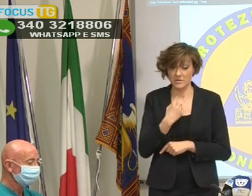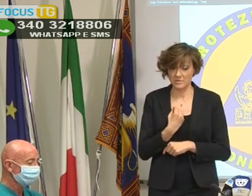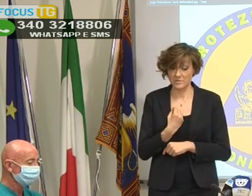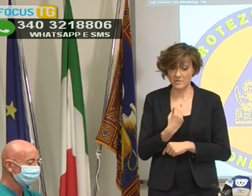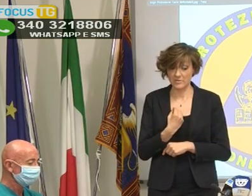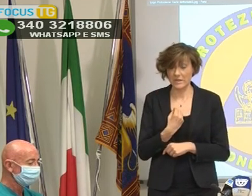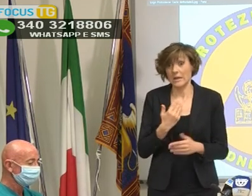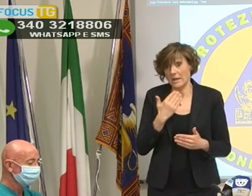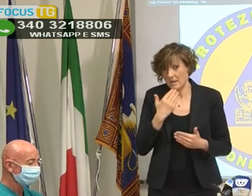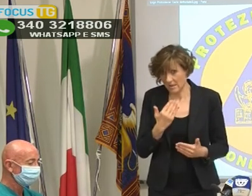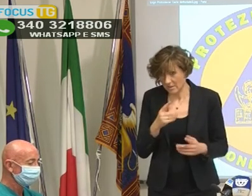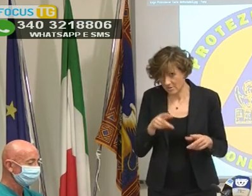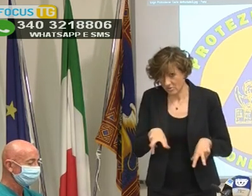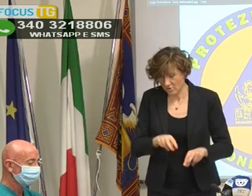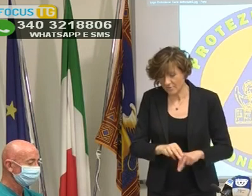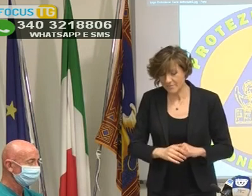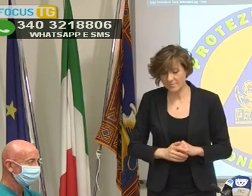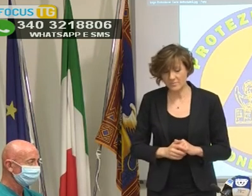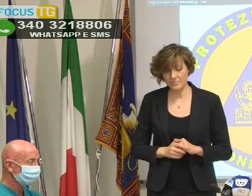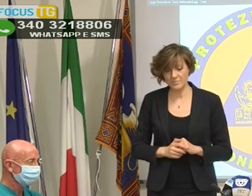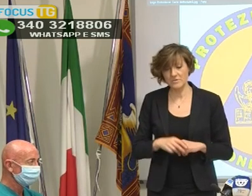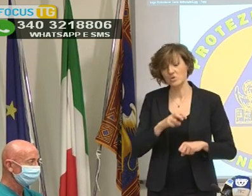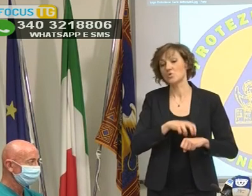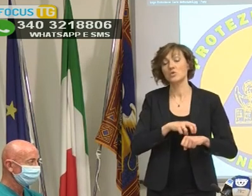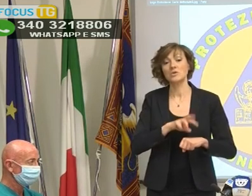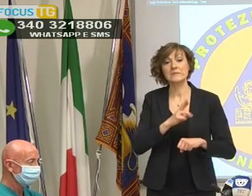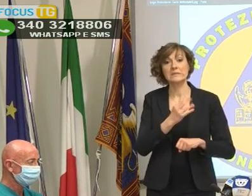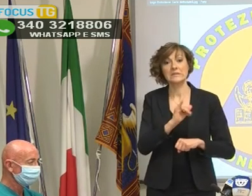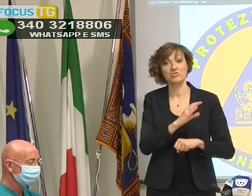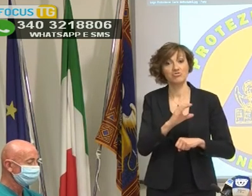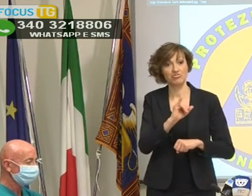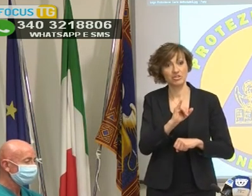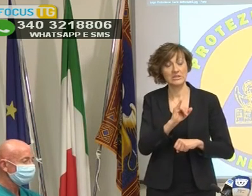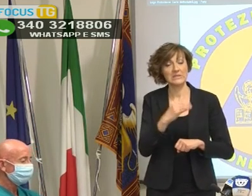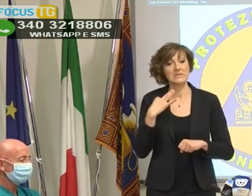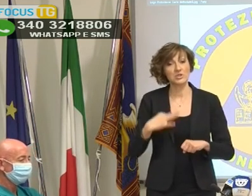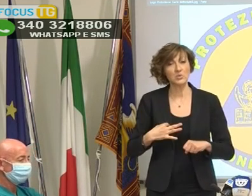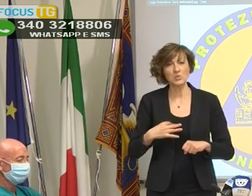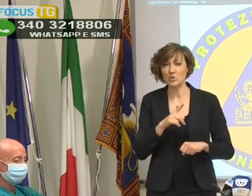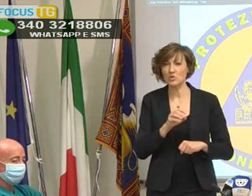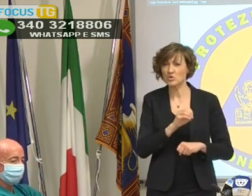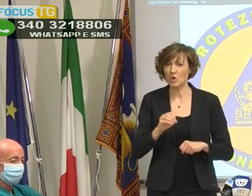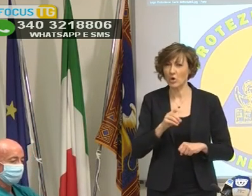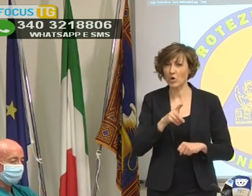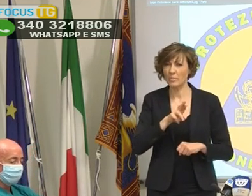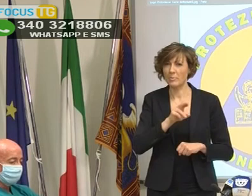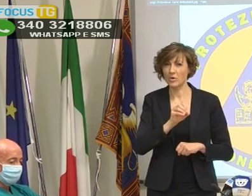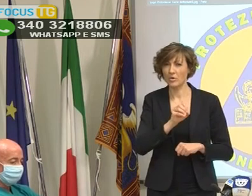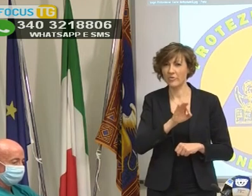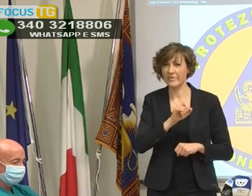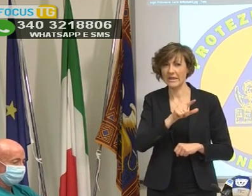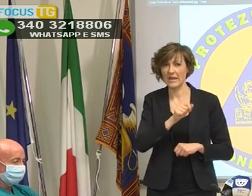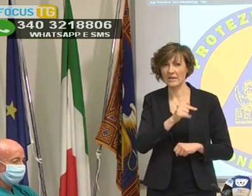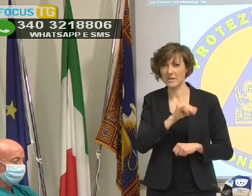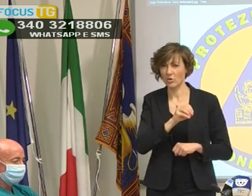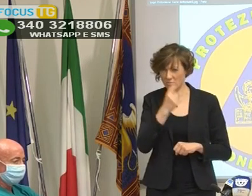e ringrazio la dottoressa Ricci dell'Istituto Zooprofilattico, vi ricordate che ve l'ho portati qui, quelli, sia la